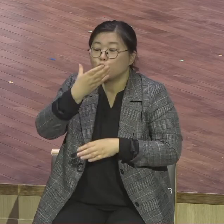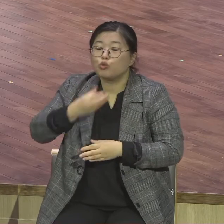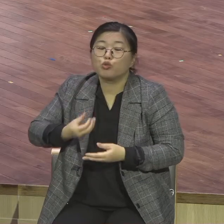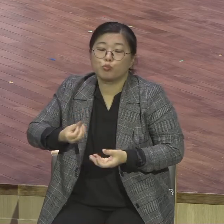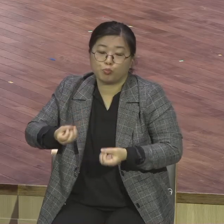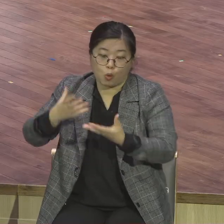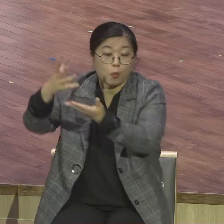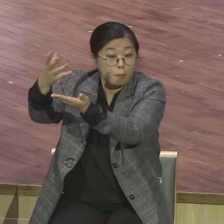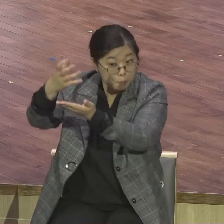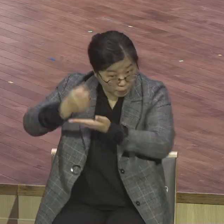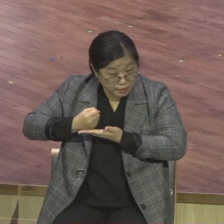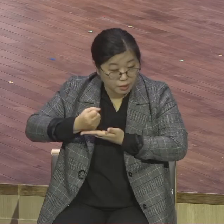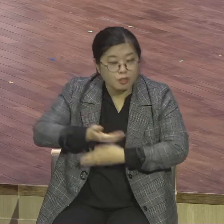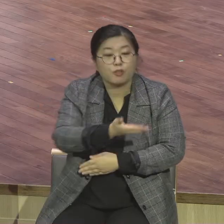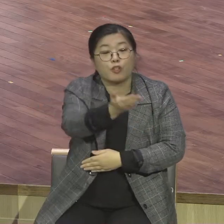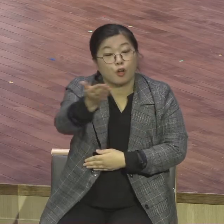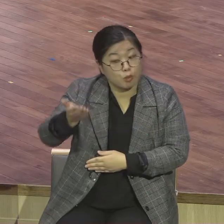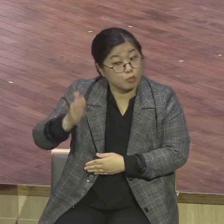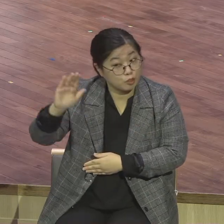결론입니다.